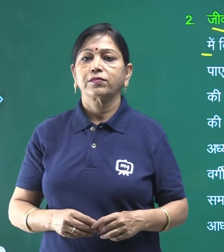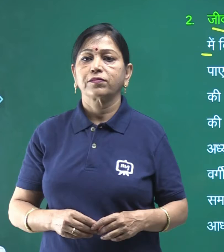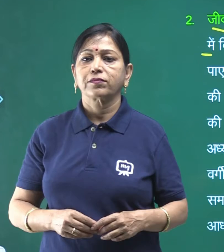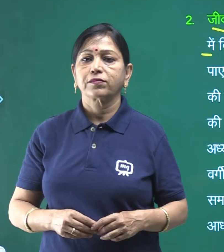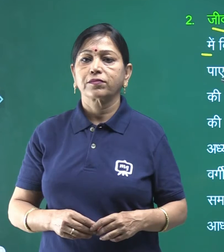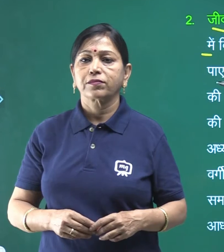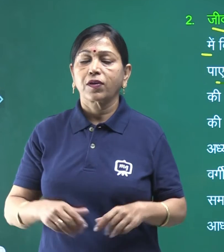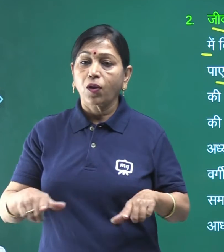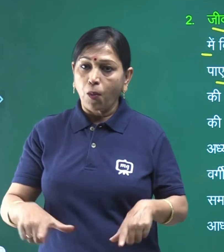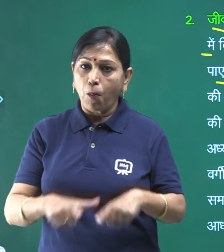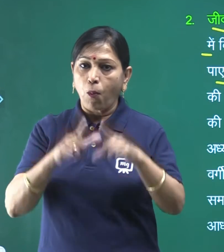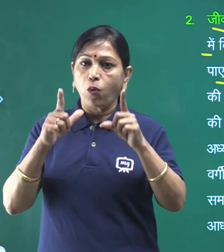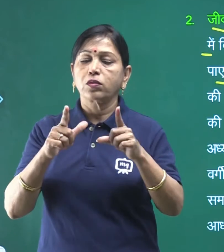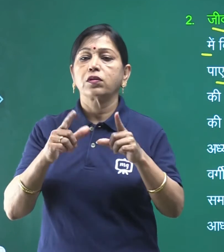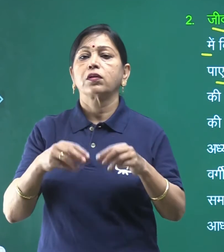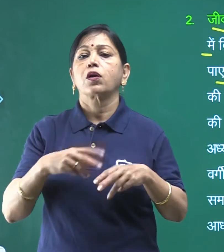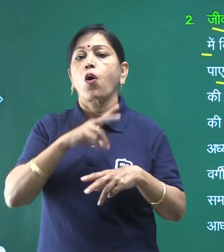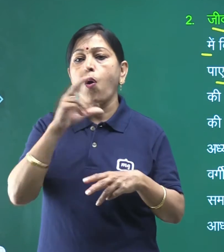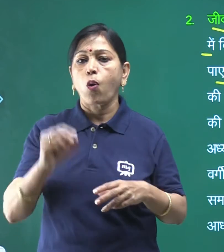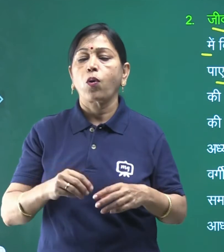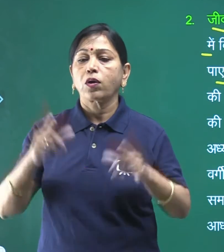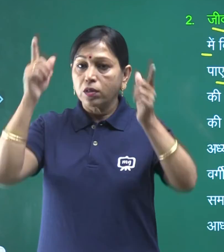पौधे व जंतु पाए जाते हैं।